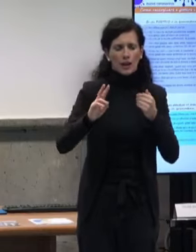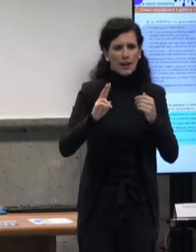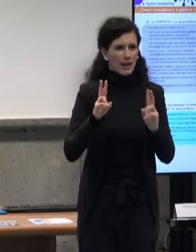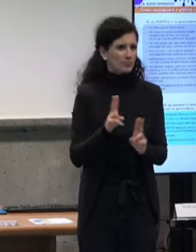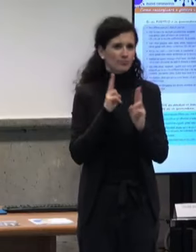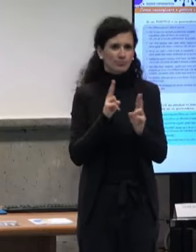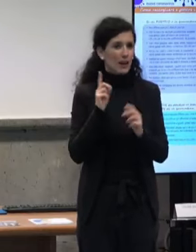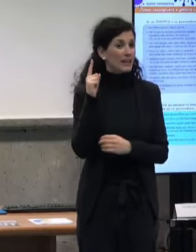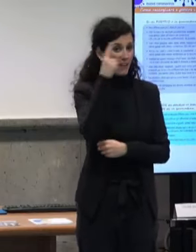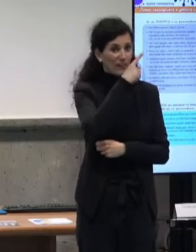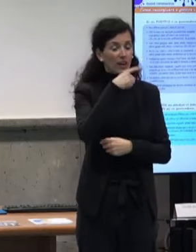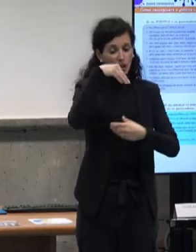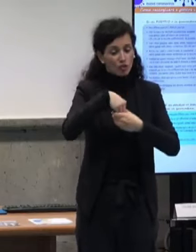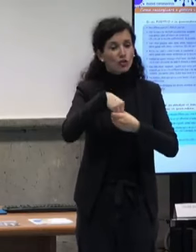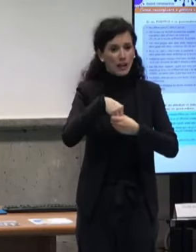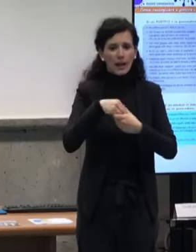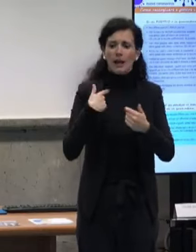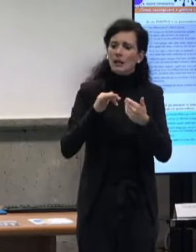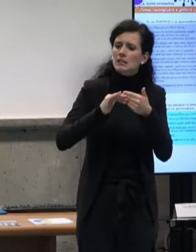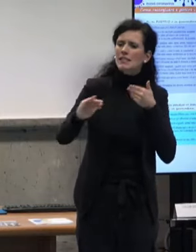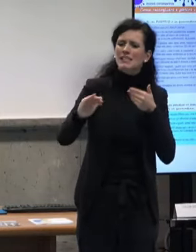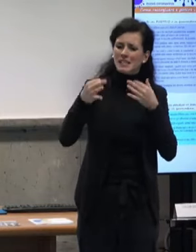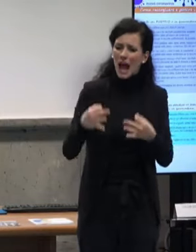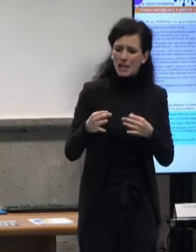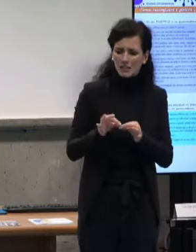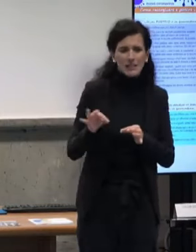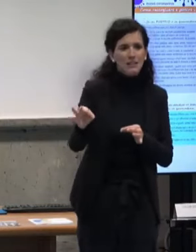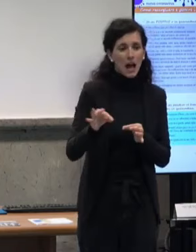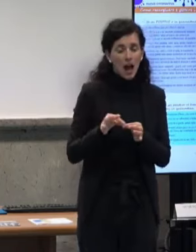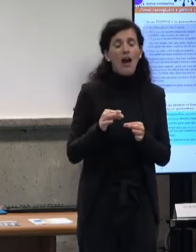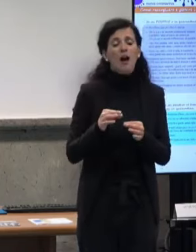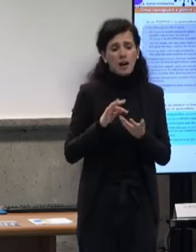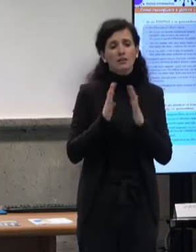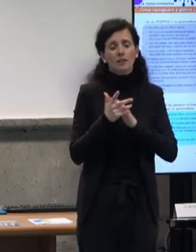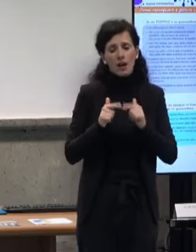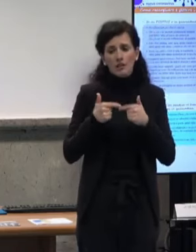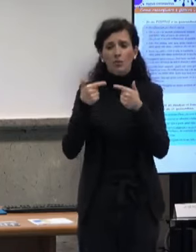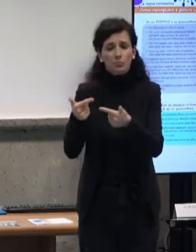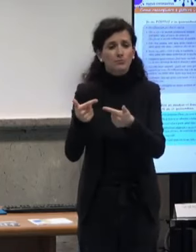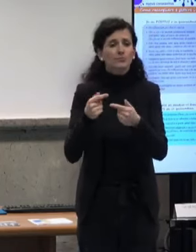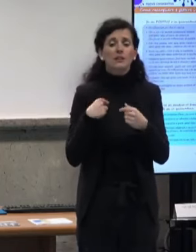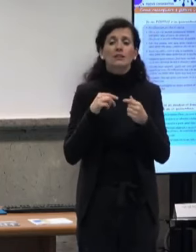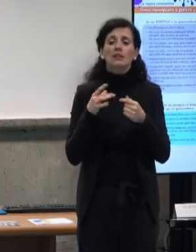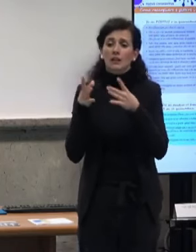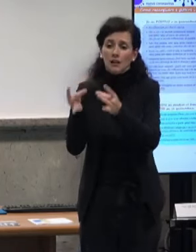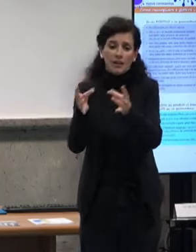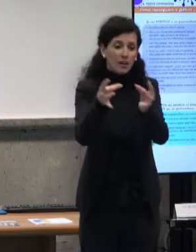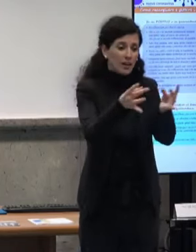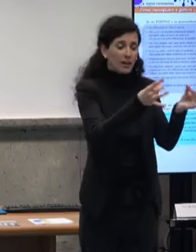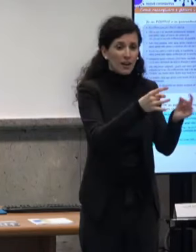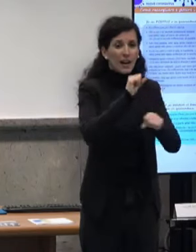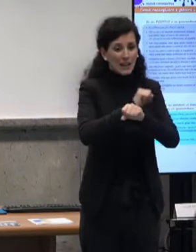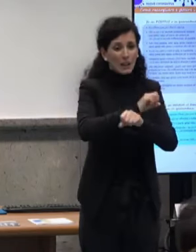altri rispettivo isolamento degli uni dagli altri e questo ha riflessi per le persone detenute per le persone che lavorano